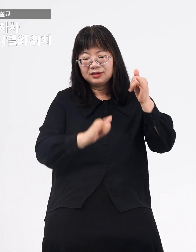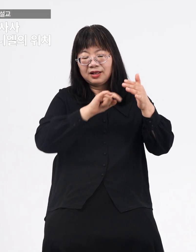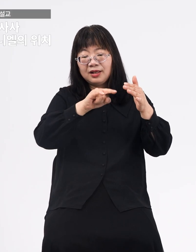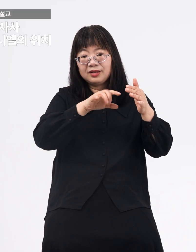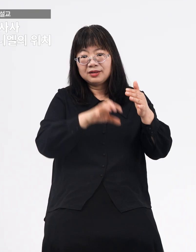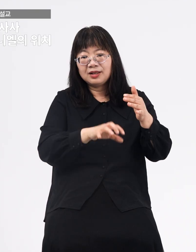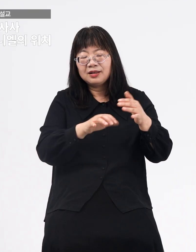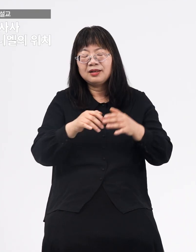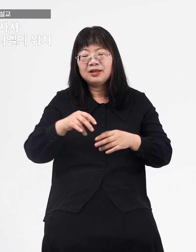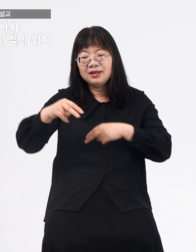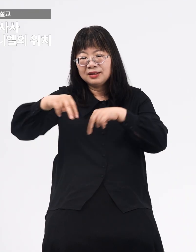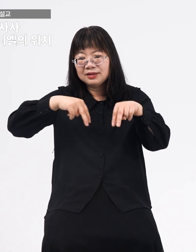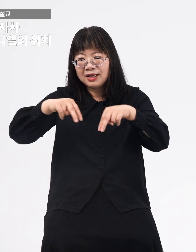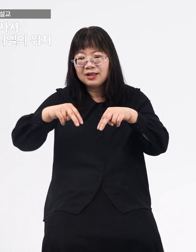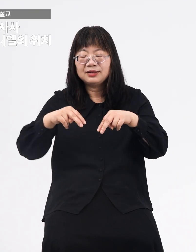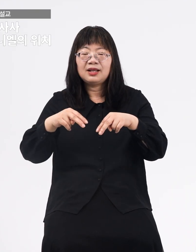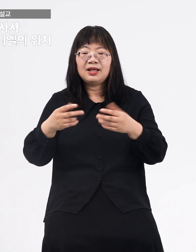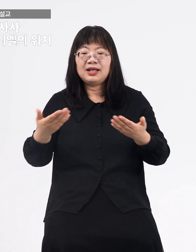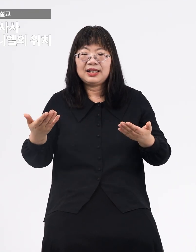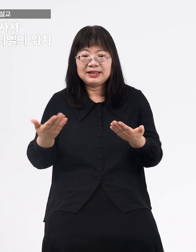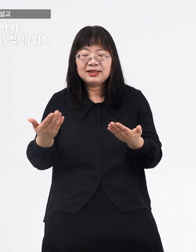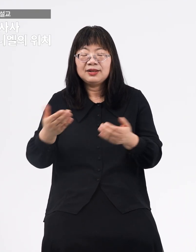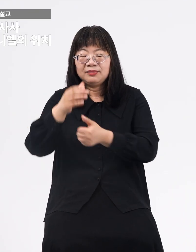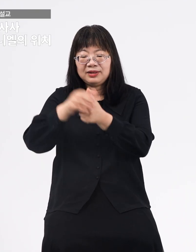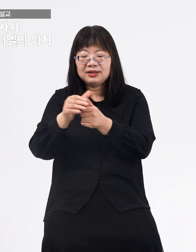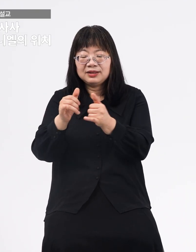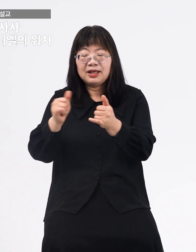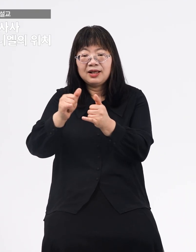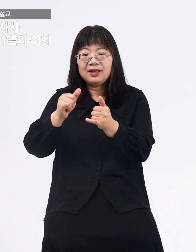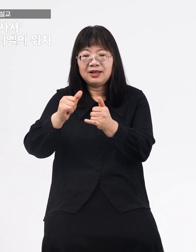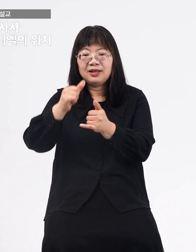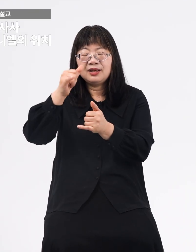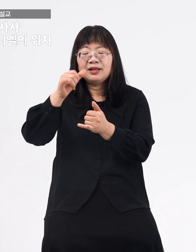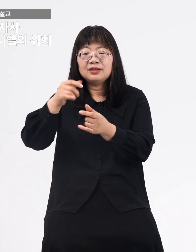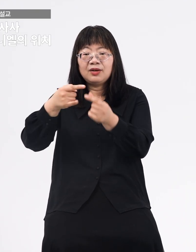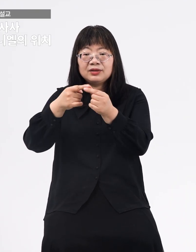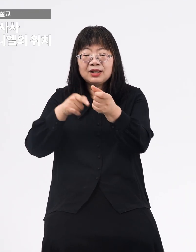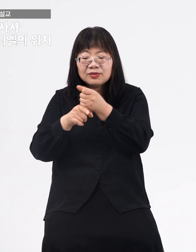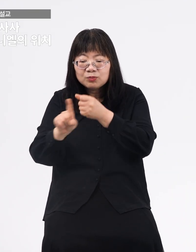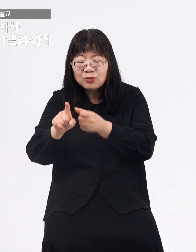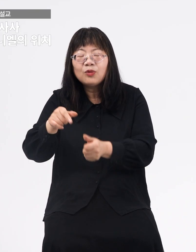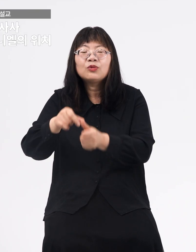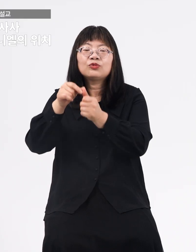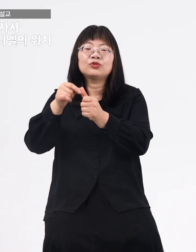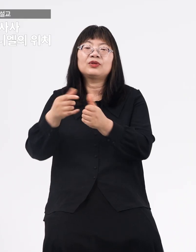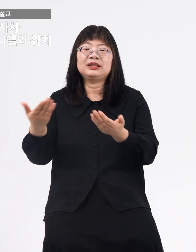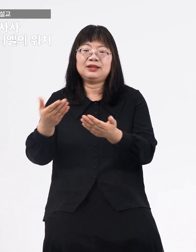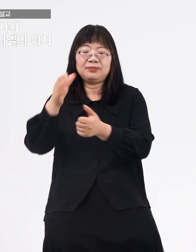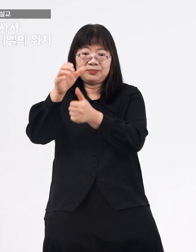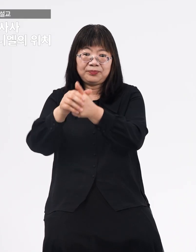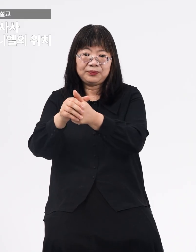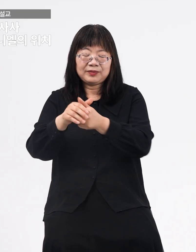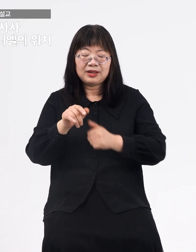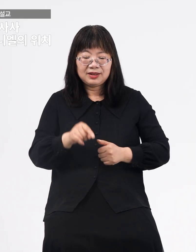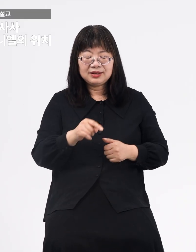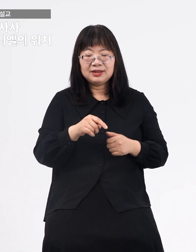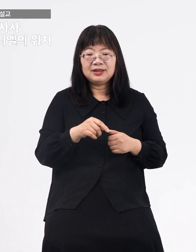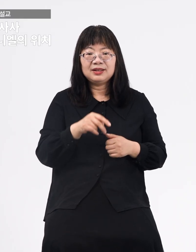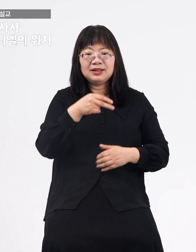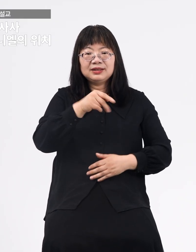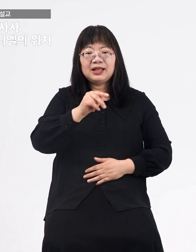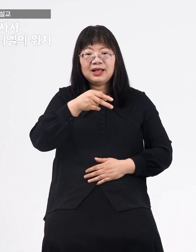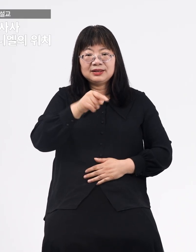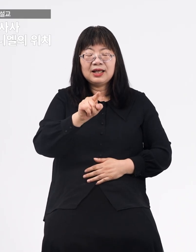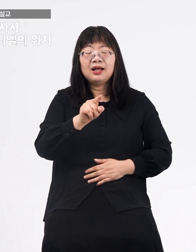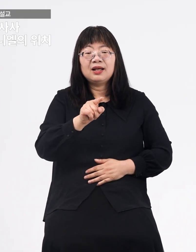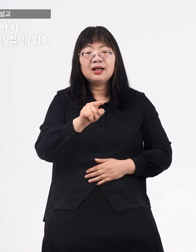속에 사사를 세우신 첫 번째 의미는 구원자로 세우는 겁니다. 근데 이 사사가 몇